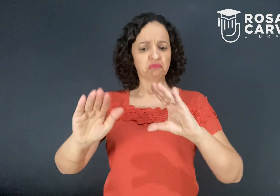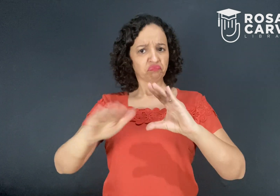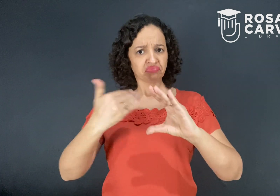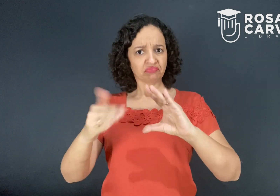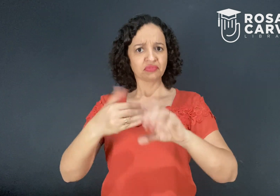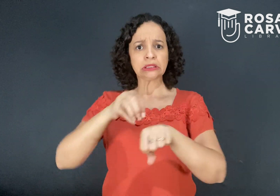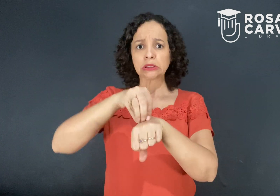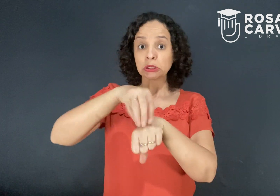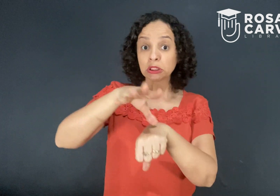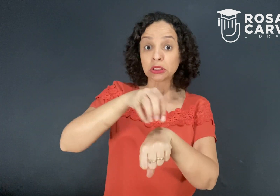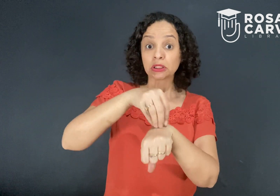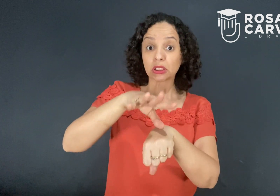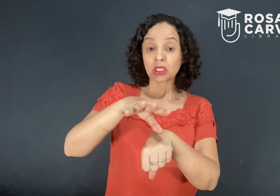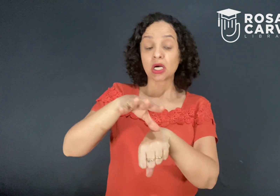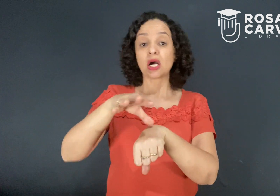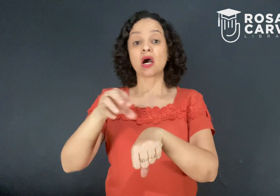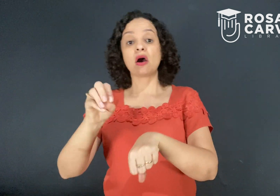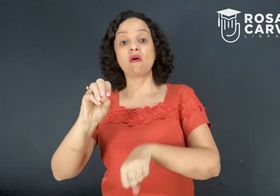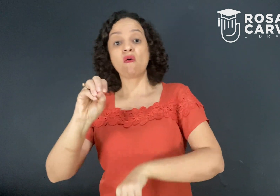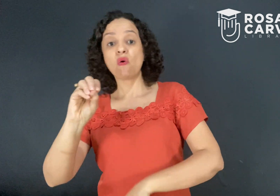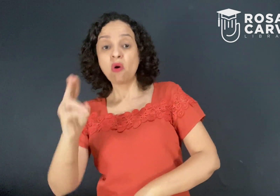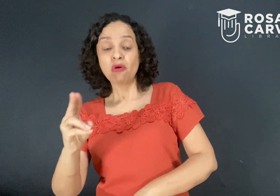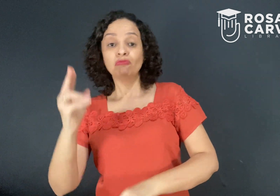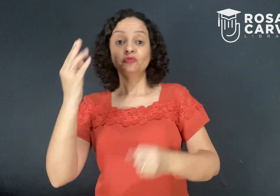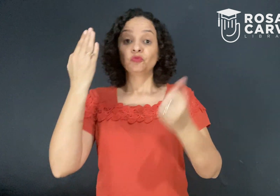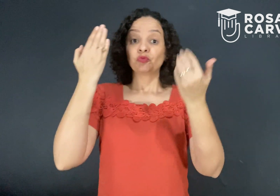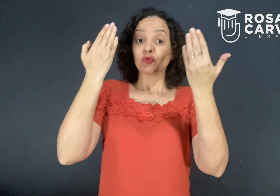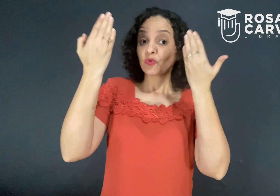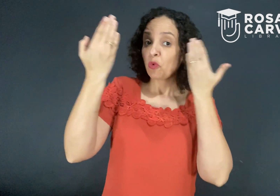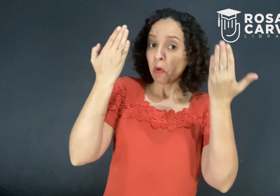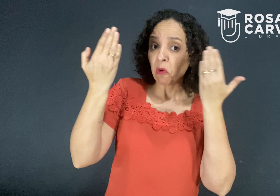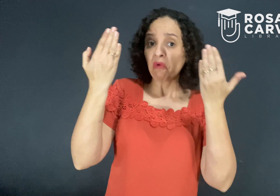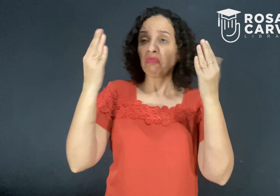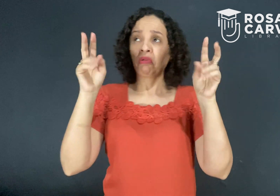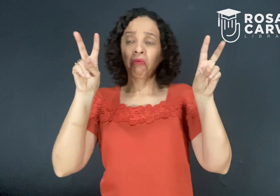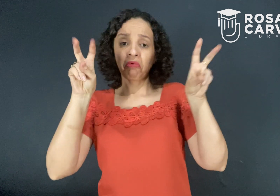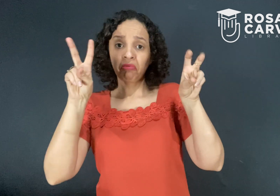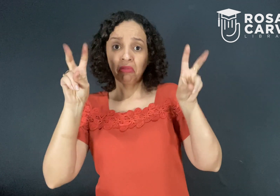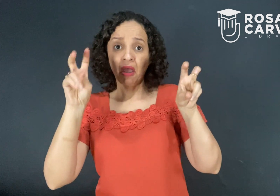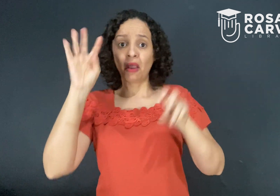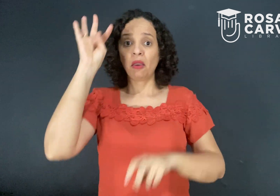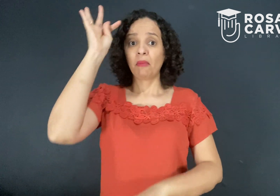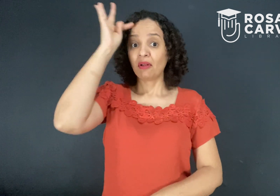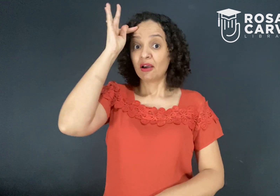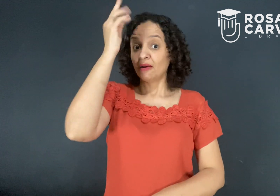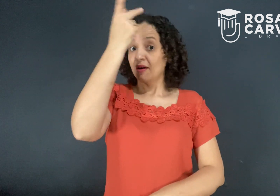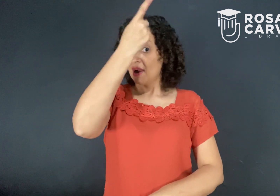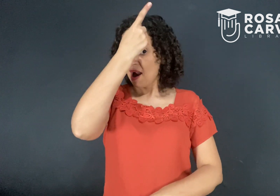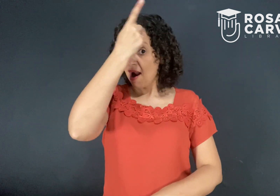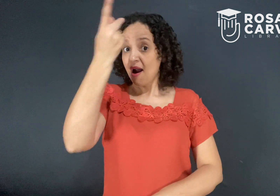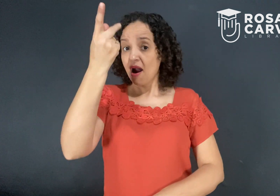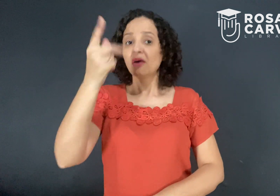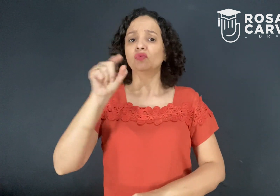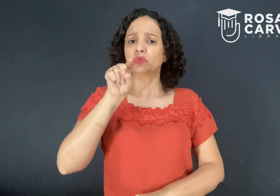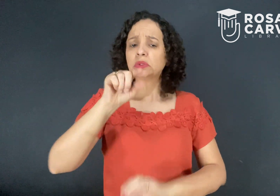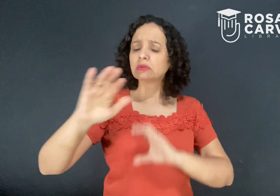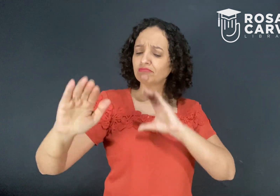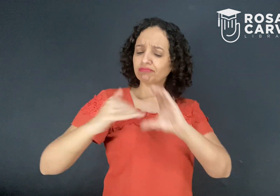se você tem alguma sugestão de algo que você queira saber sobre esse assunto, ou ainda